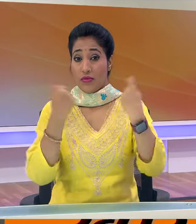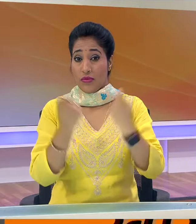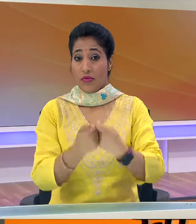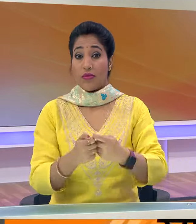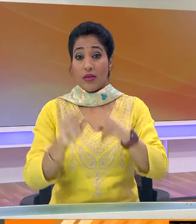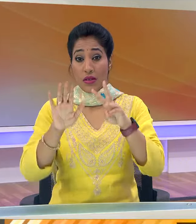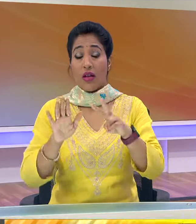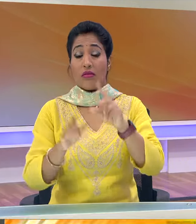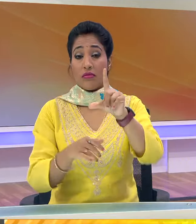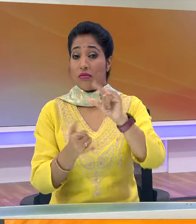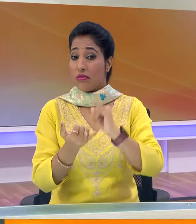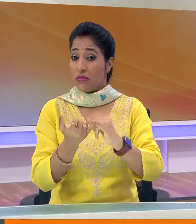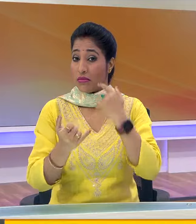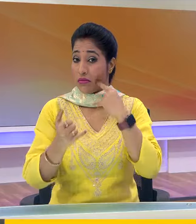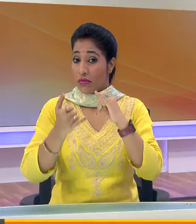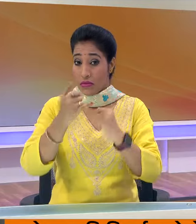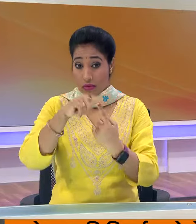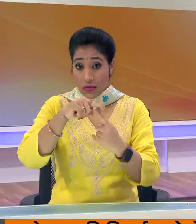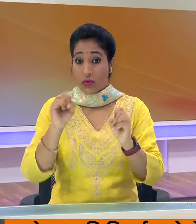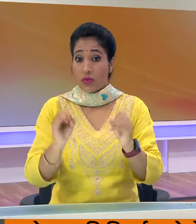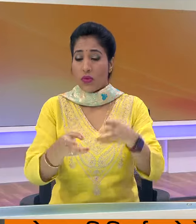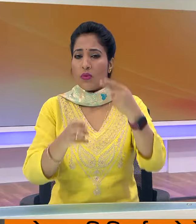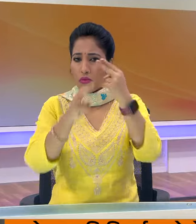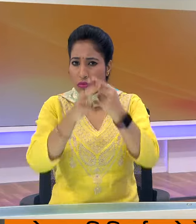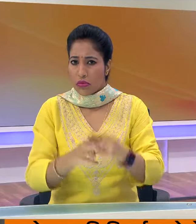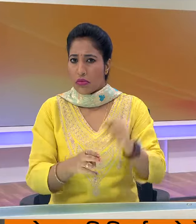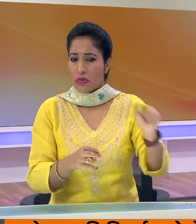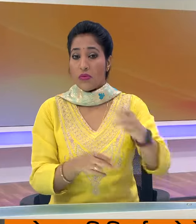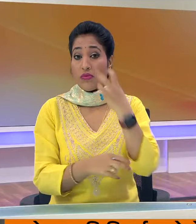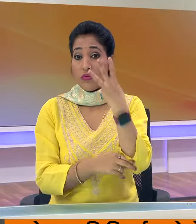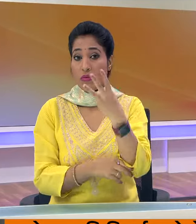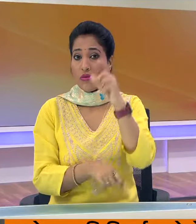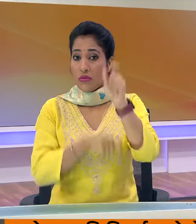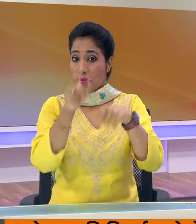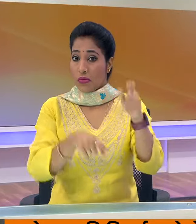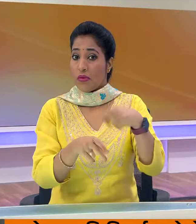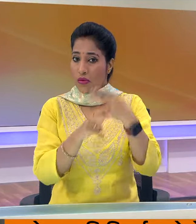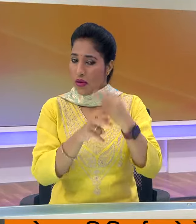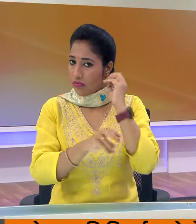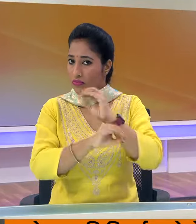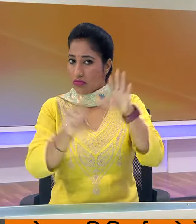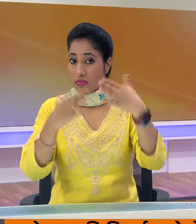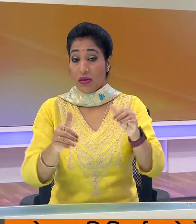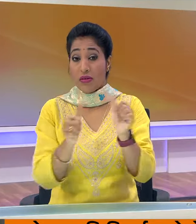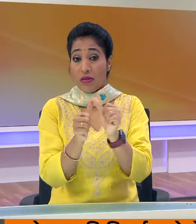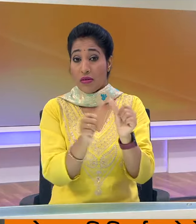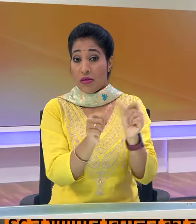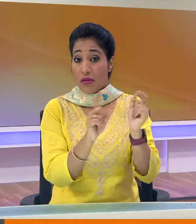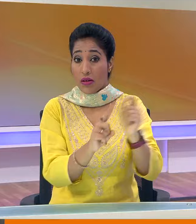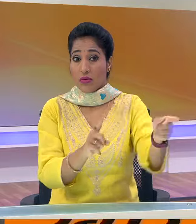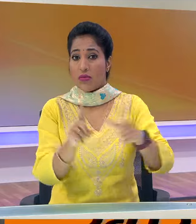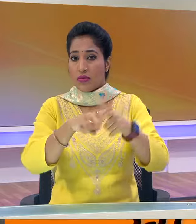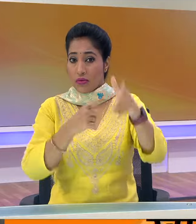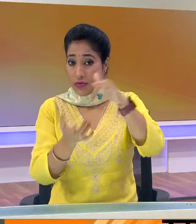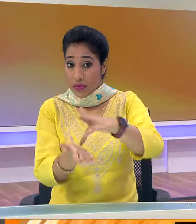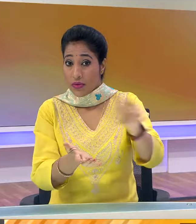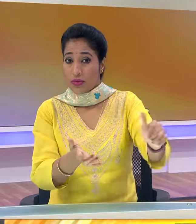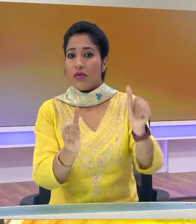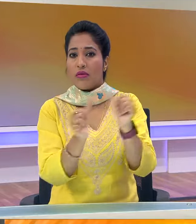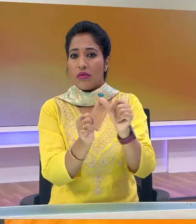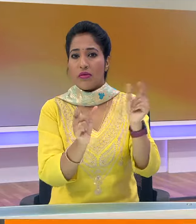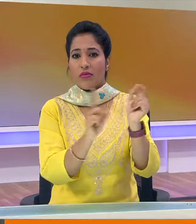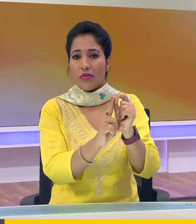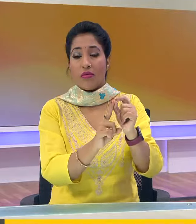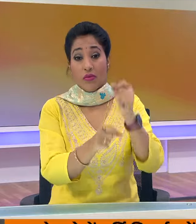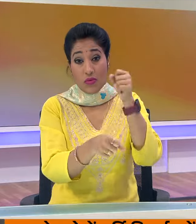7वीं सूची जारी की है। इस सूची में आपने 3 उम्मीदवारों के नाम घोषित किए हैं। आपने जगाधरी से आदर्श पाल